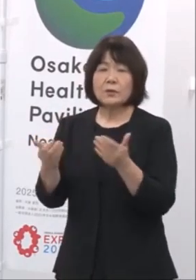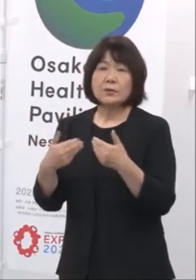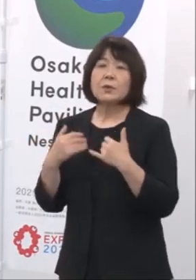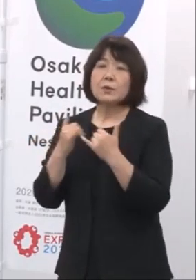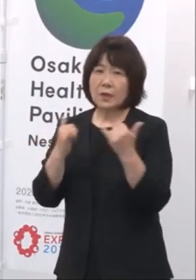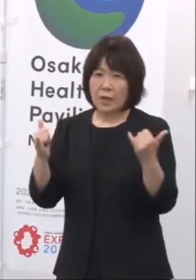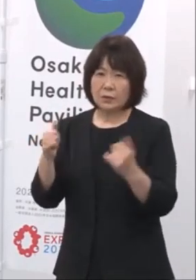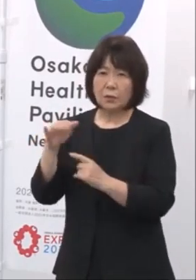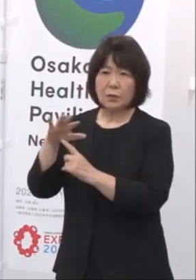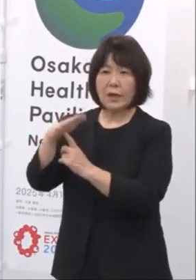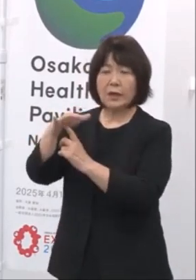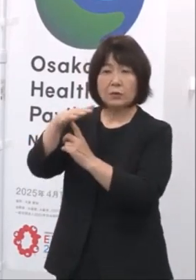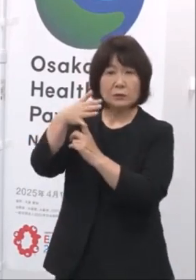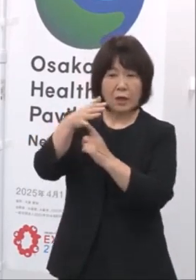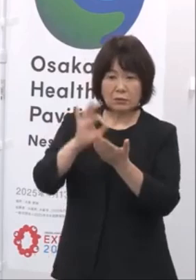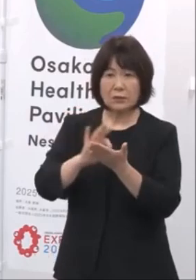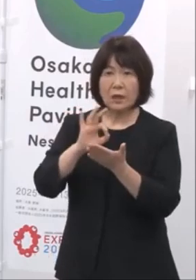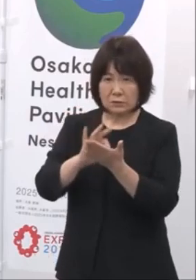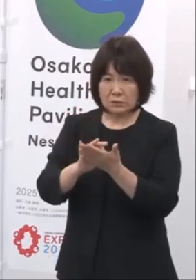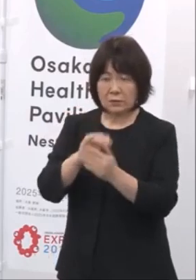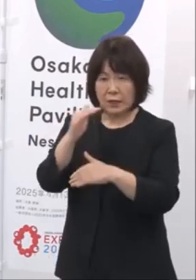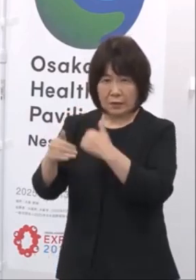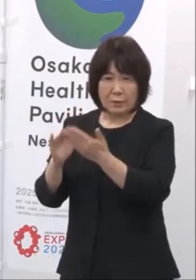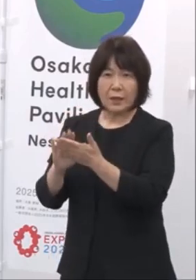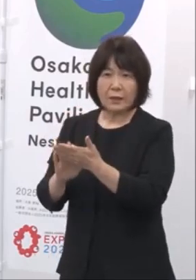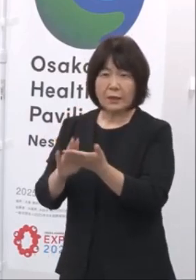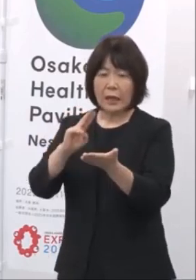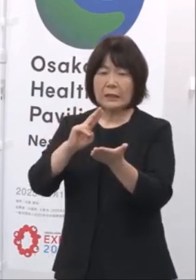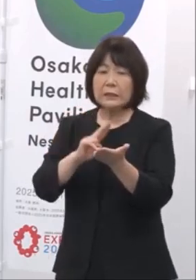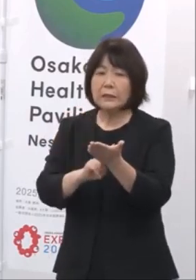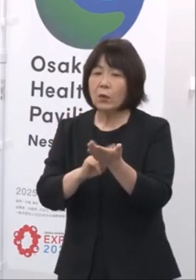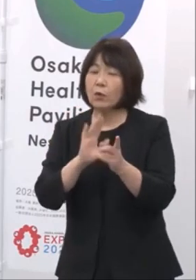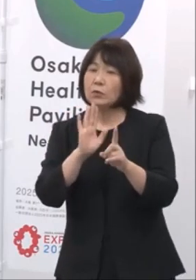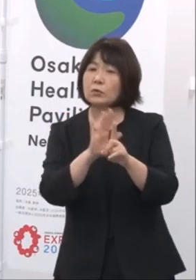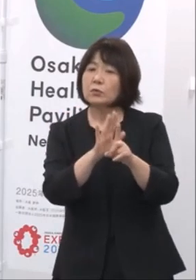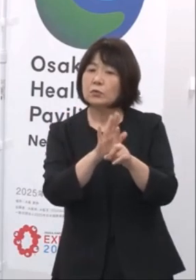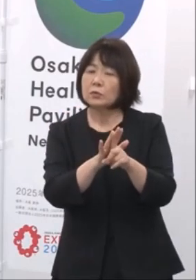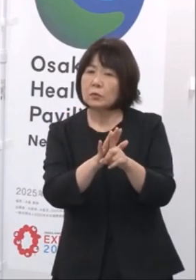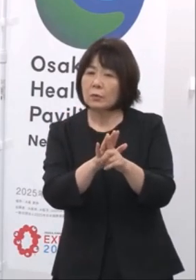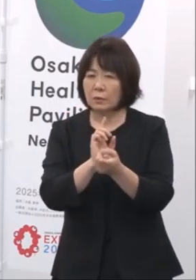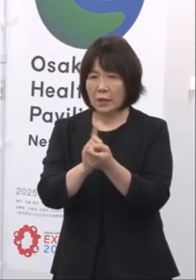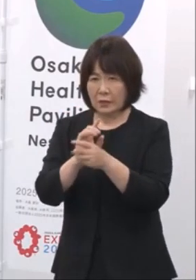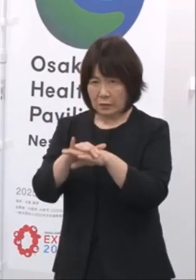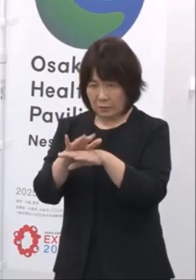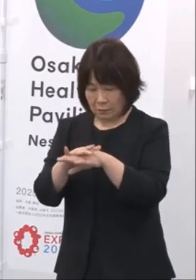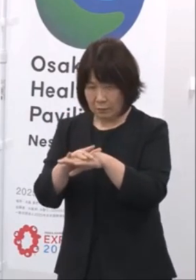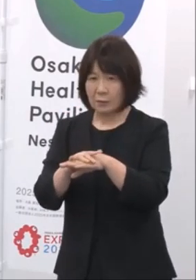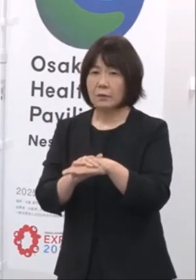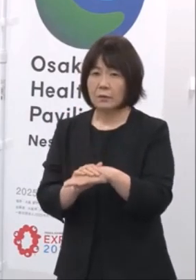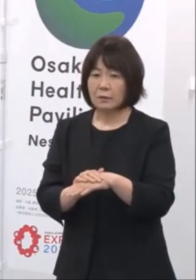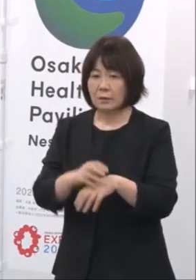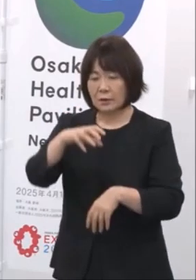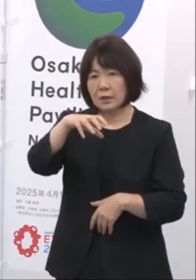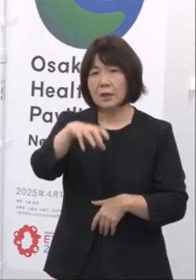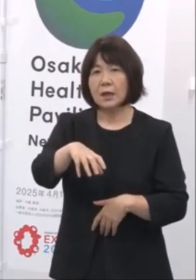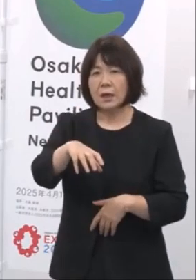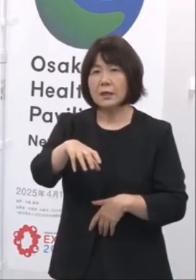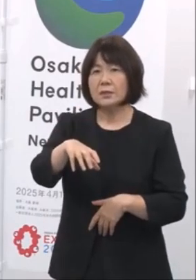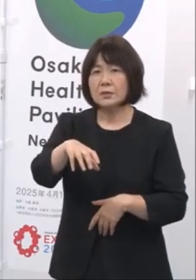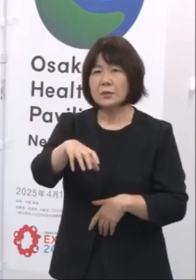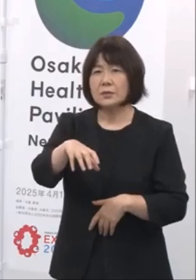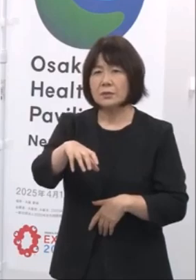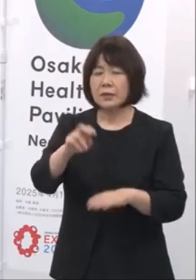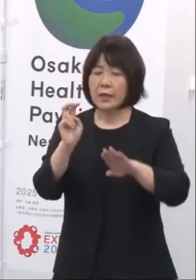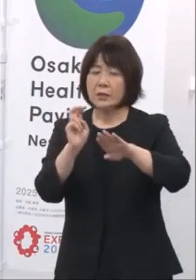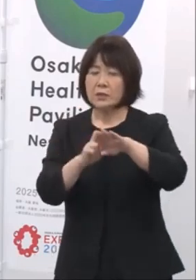ね、まあ、ヘリを使うというところもそうなんですけど、医療の救護対策のところですけども、会場内で